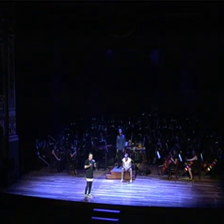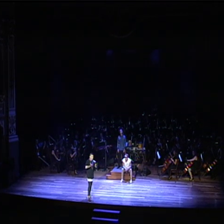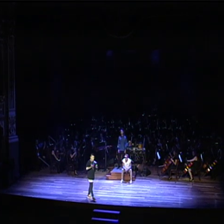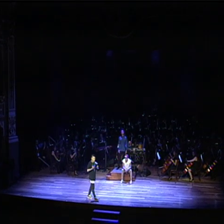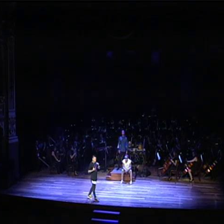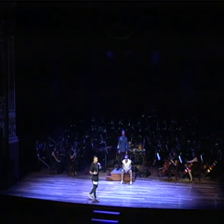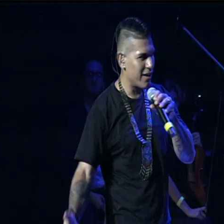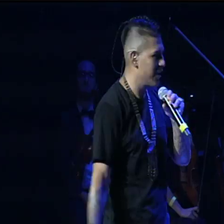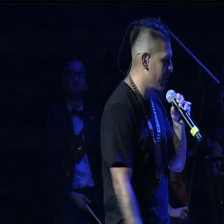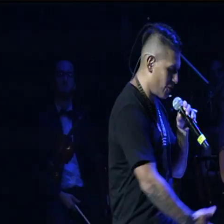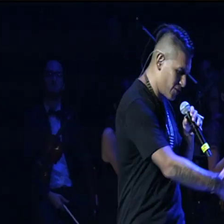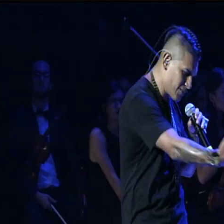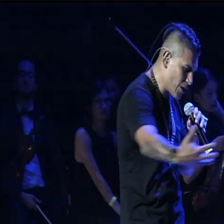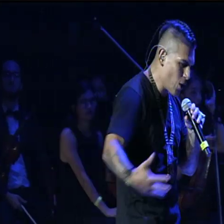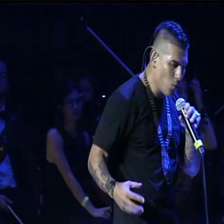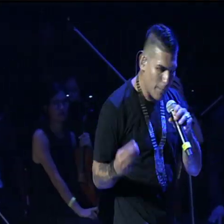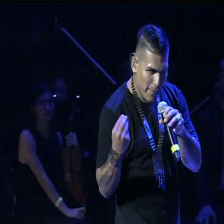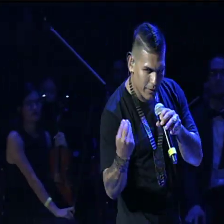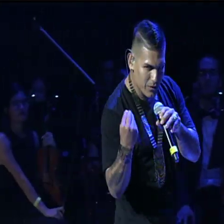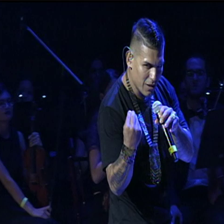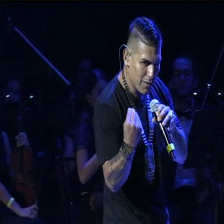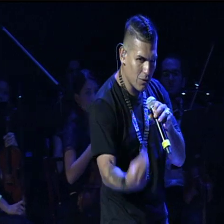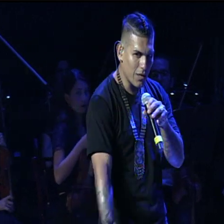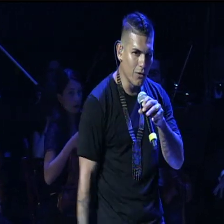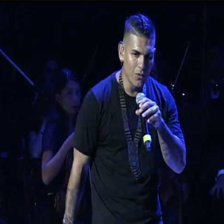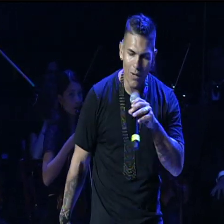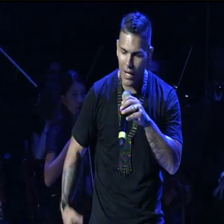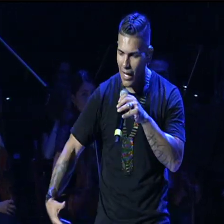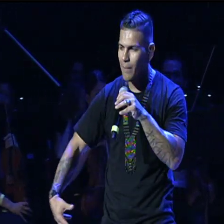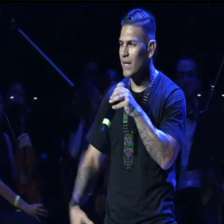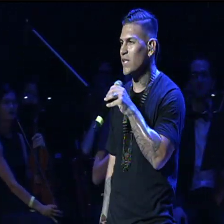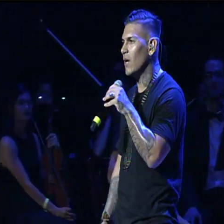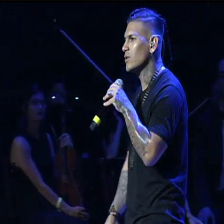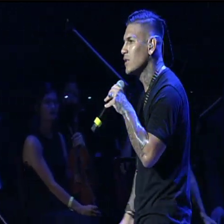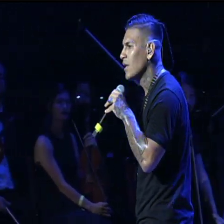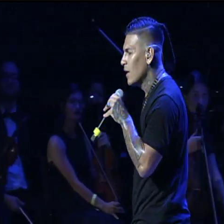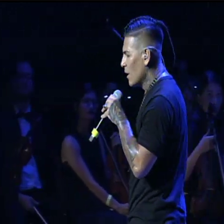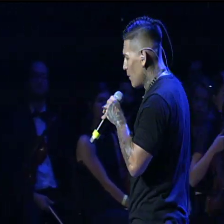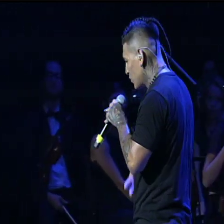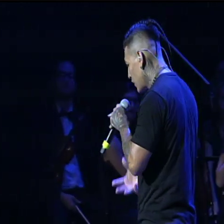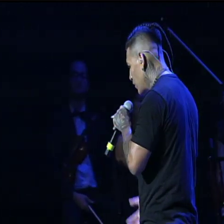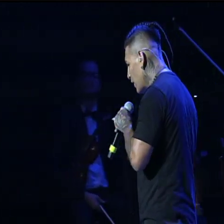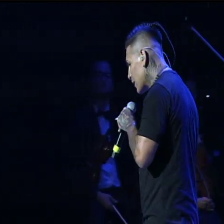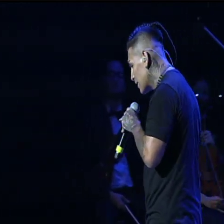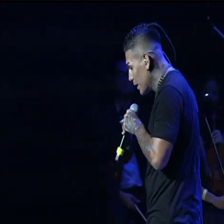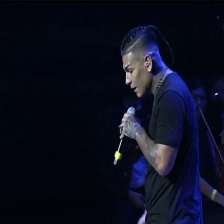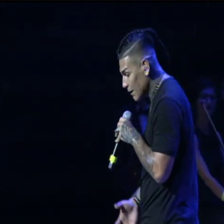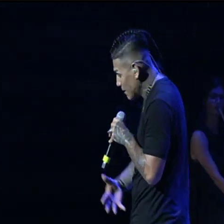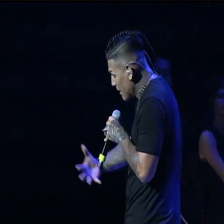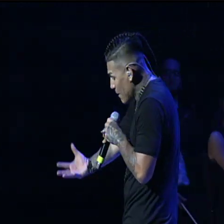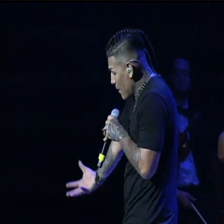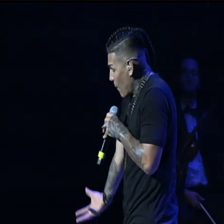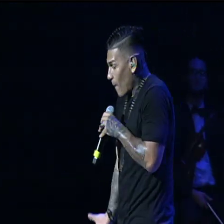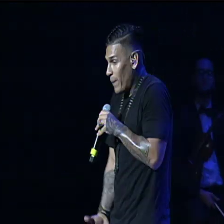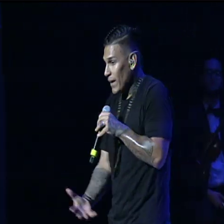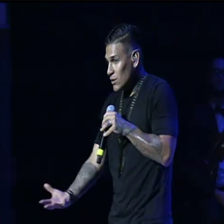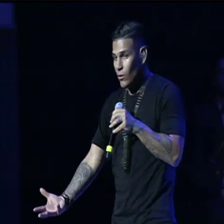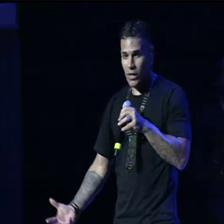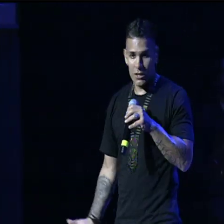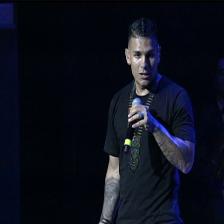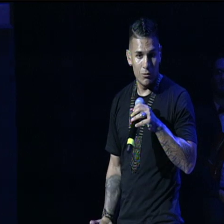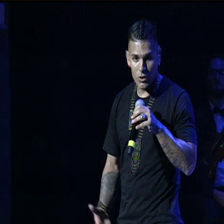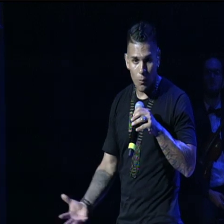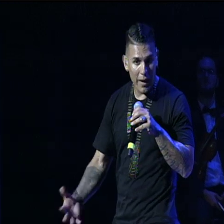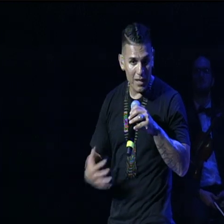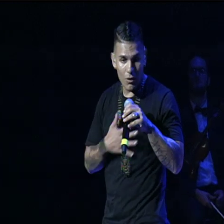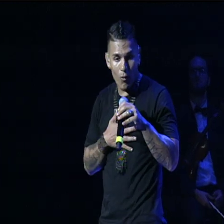Estoy muy feliz de estar con una parte, un segmento del crew acá parchados, mostrándoles un pedazo de lo que